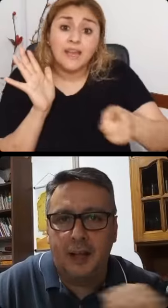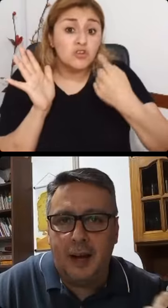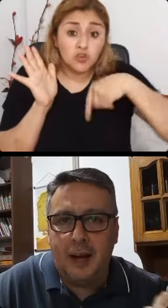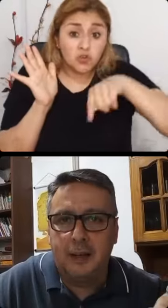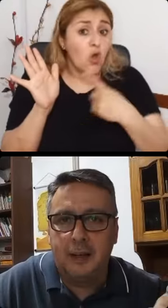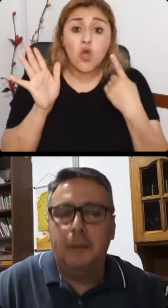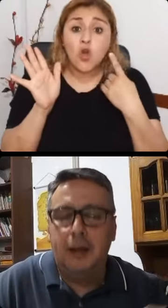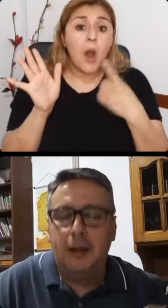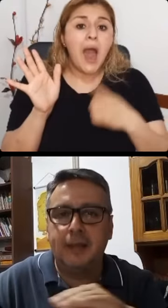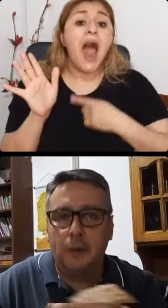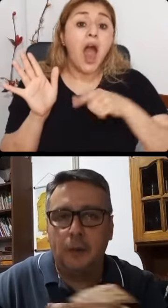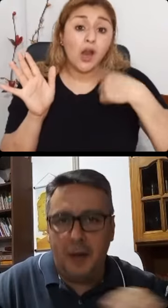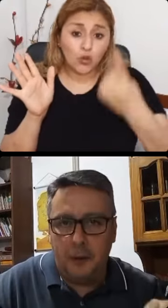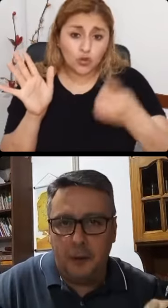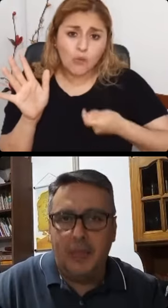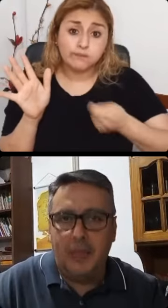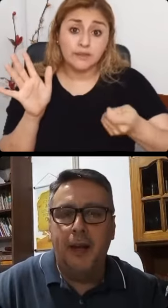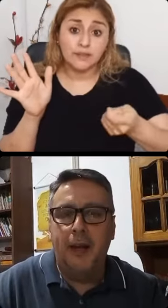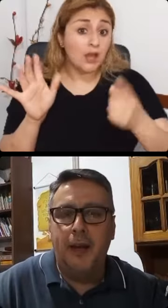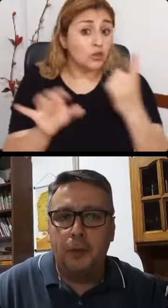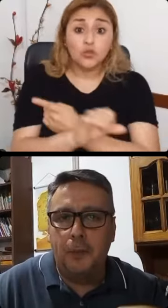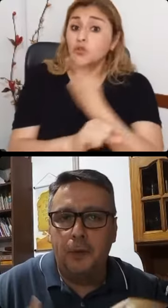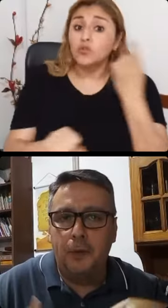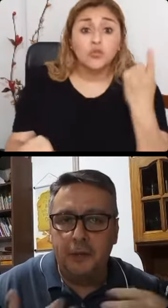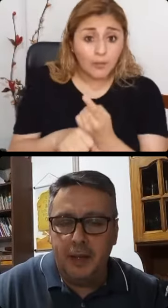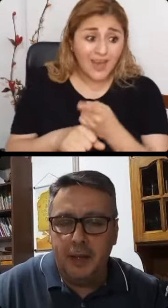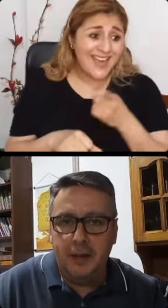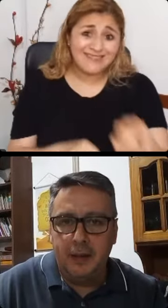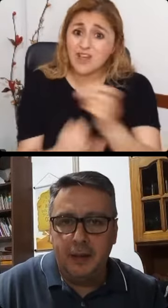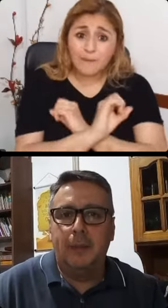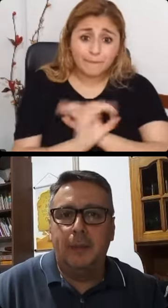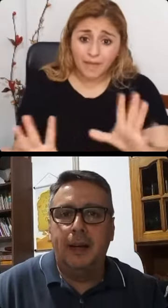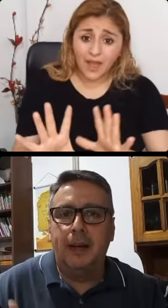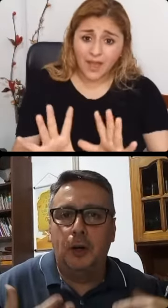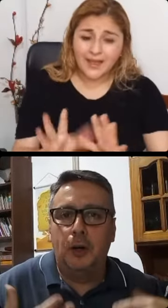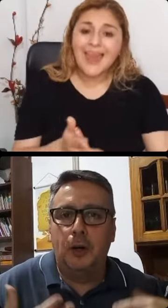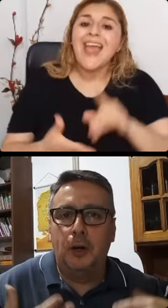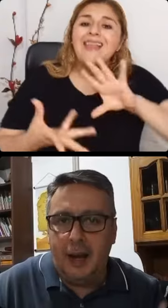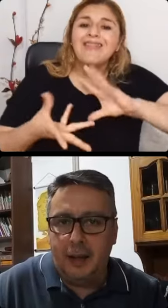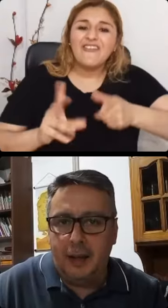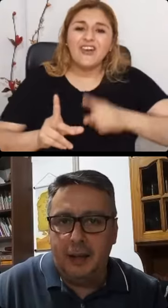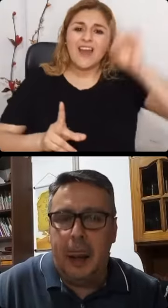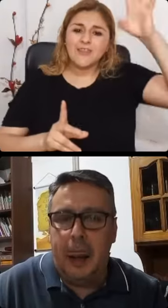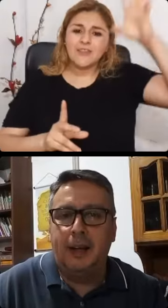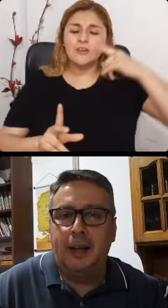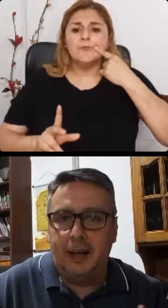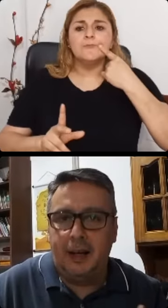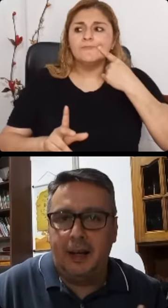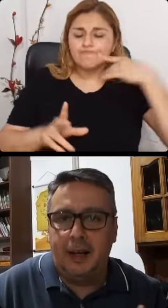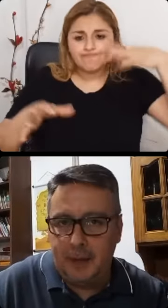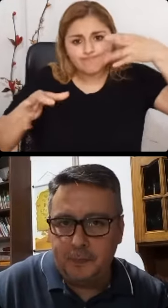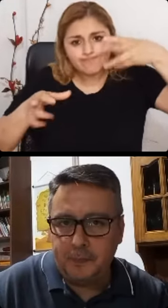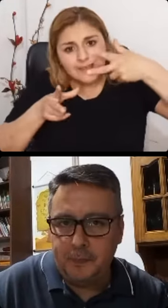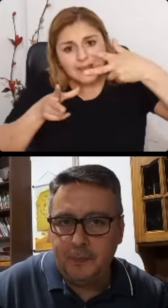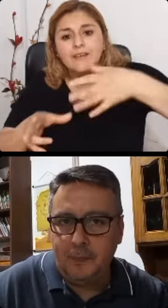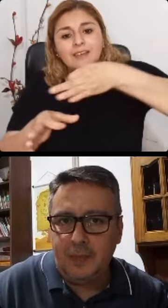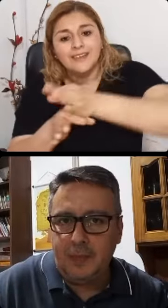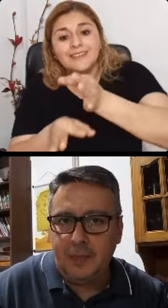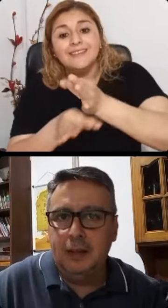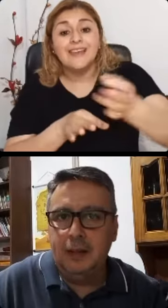sociedad para el ser humano para que podamos vivir de manera ordenada de manera tranquila